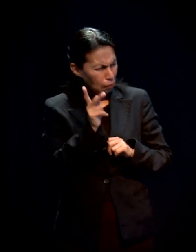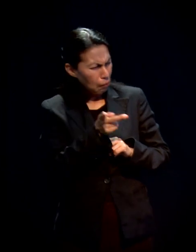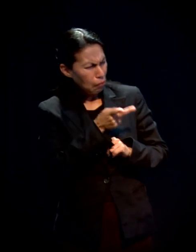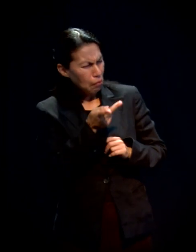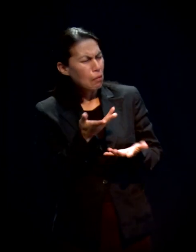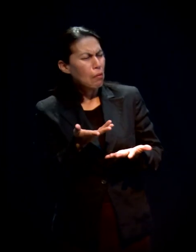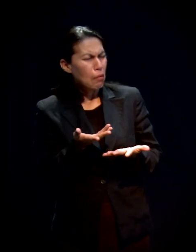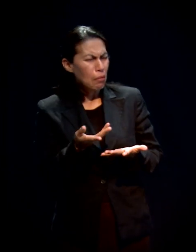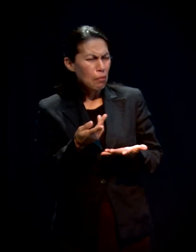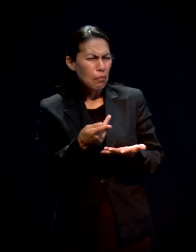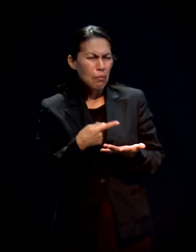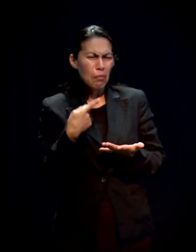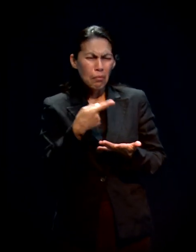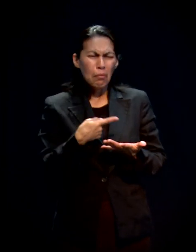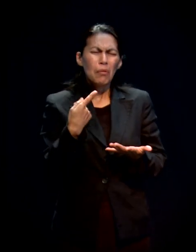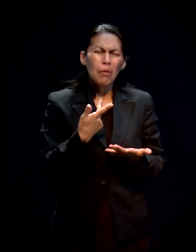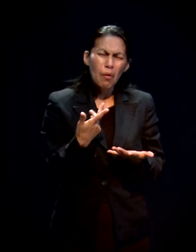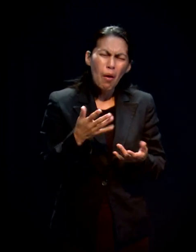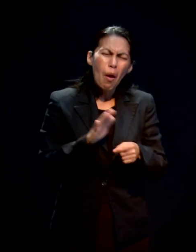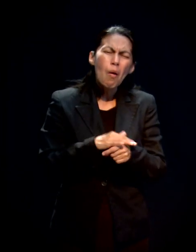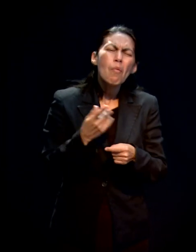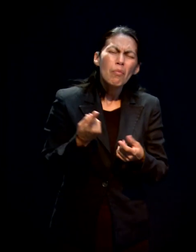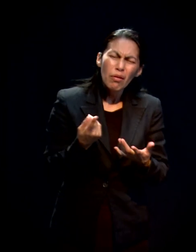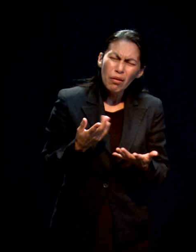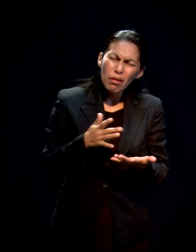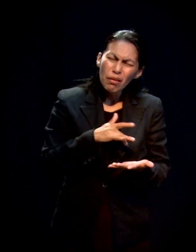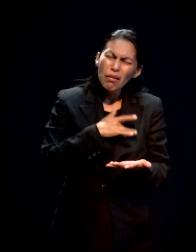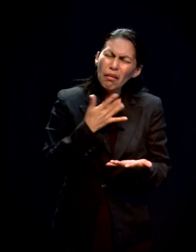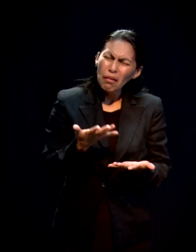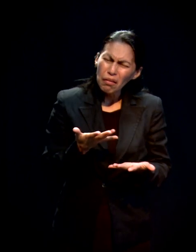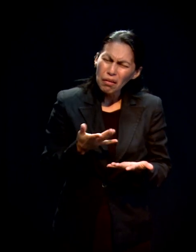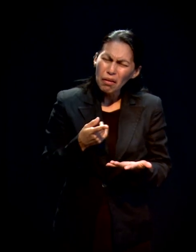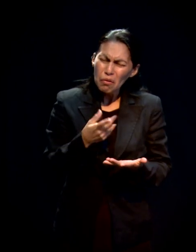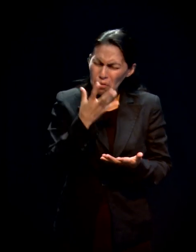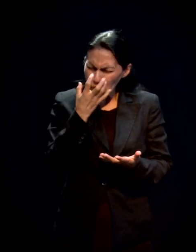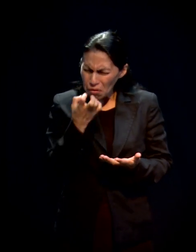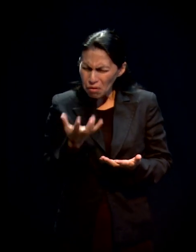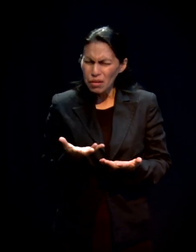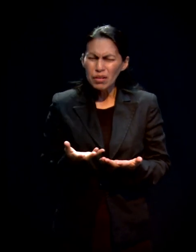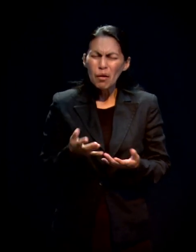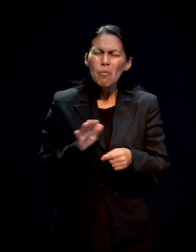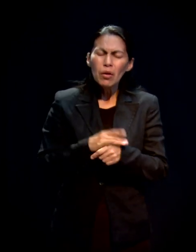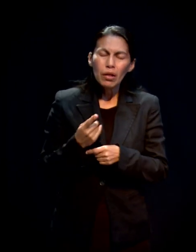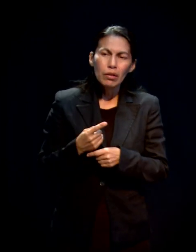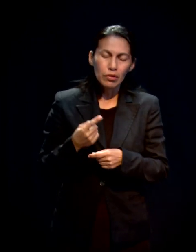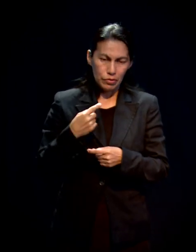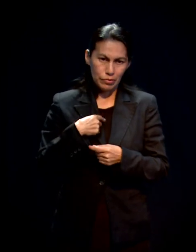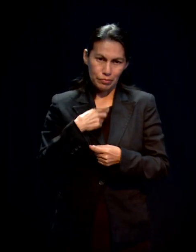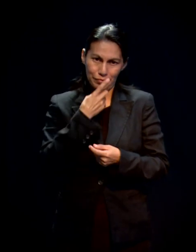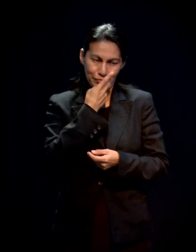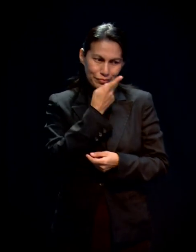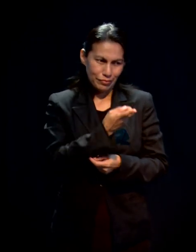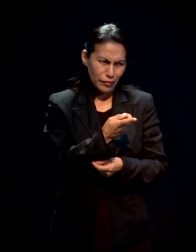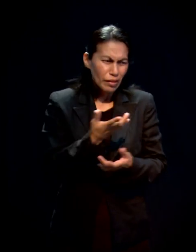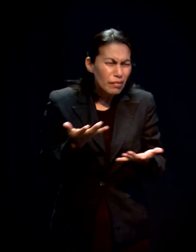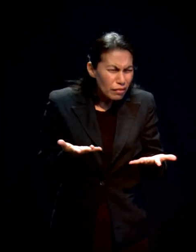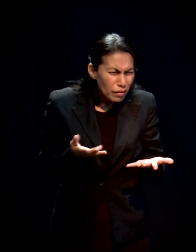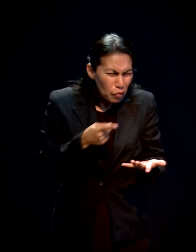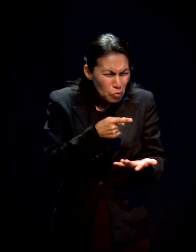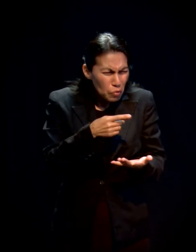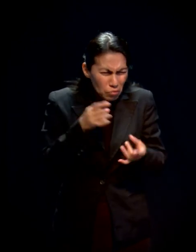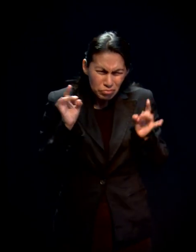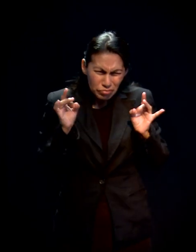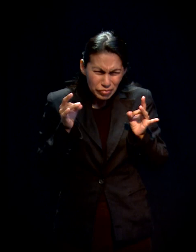vienes así y elige no no te das cuenta de todo lo que me acaban de decir soy muy joven tengo una vida por delante